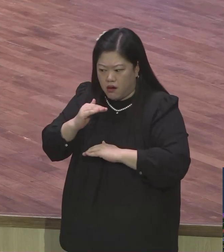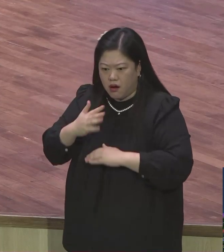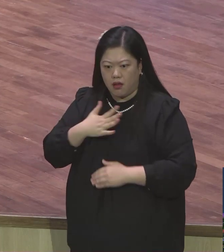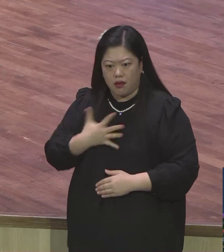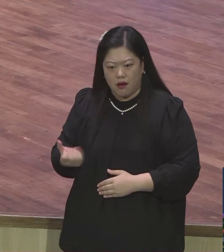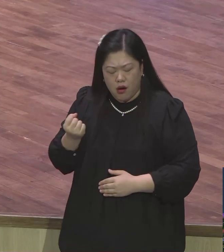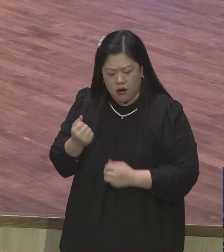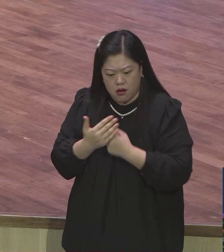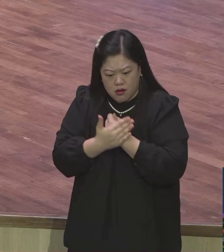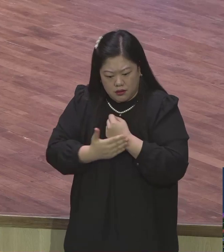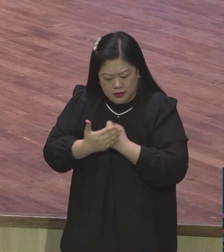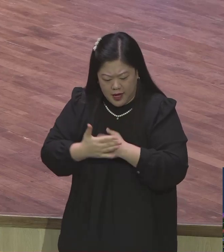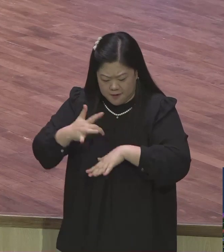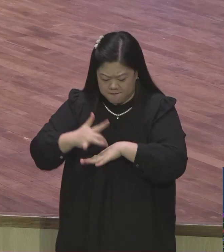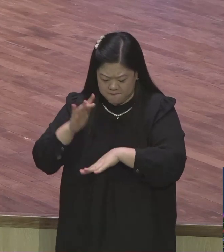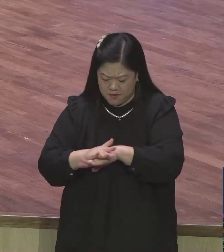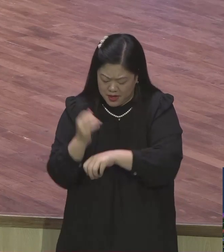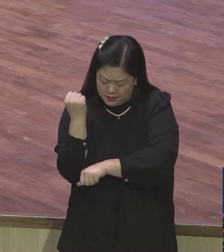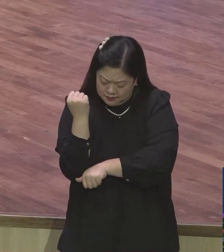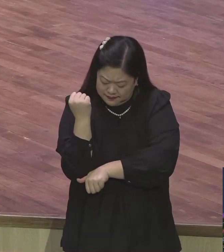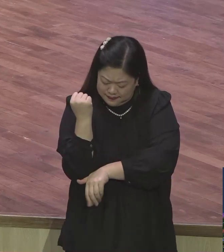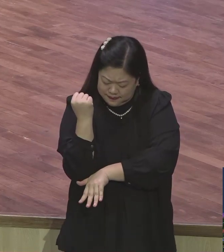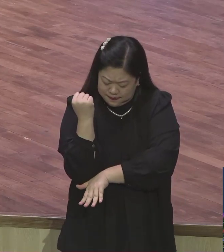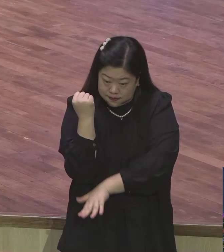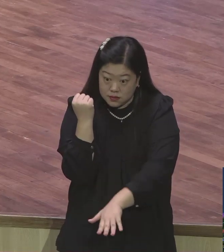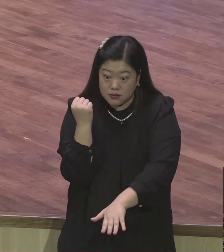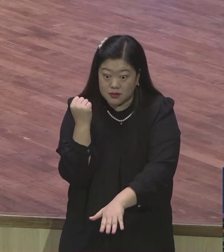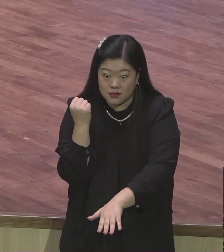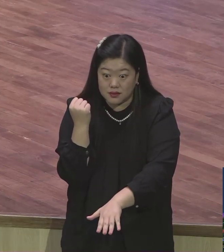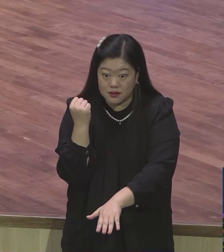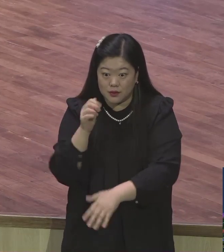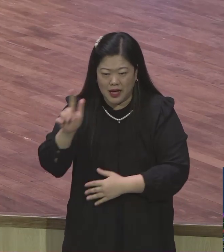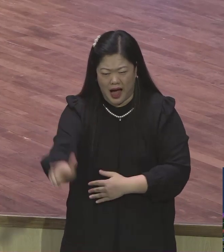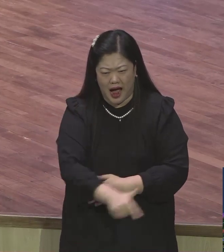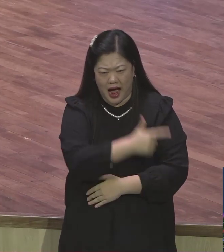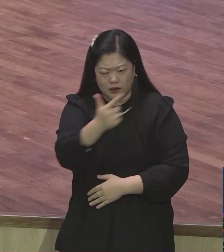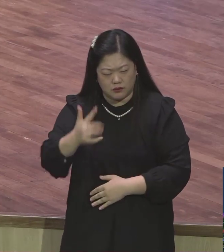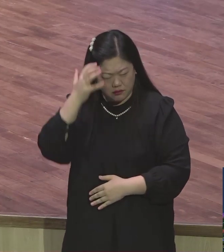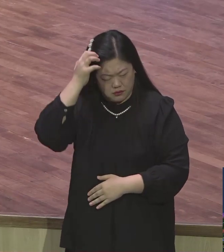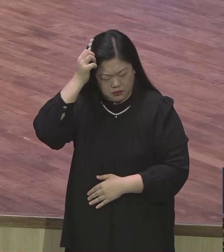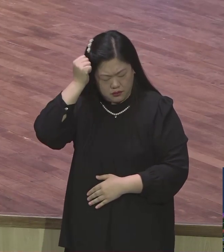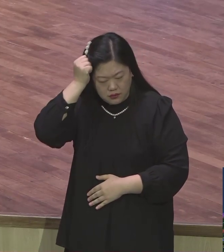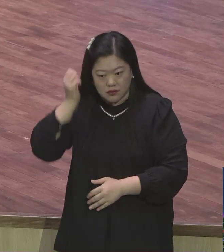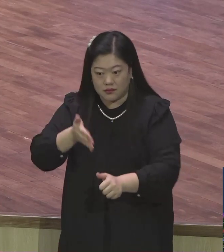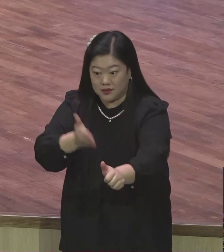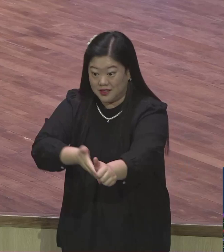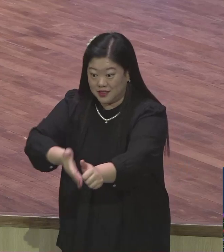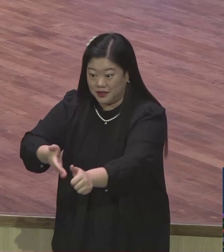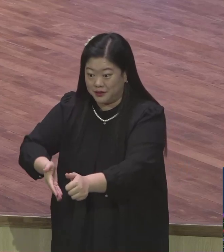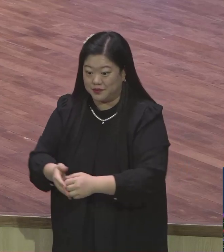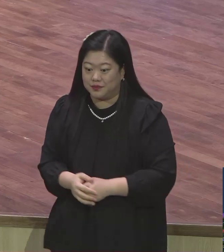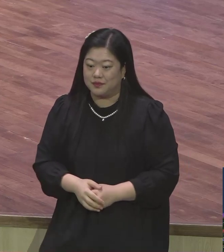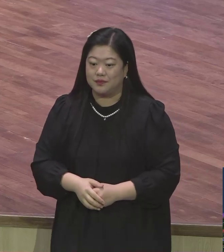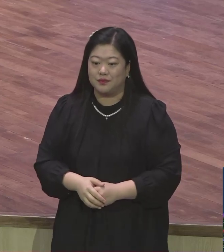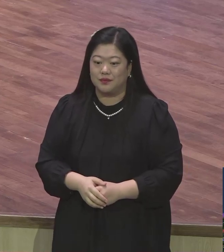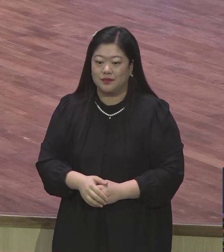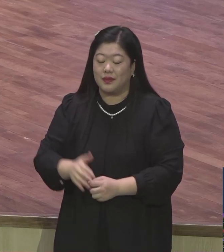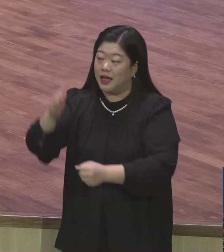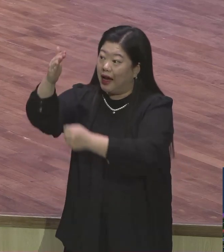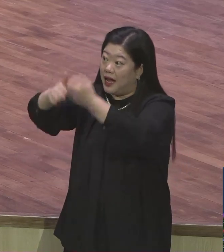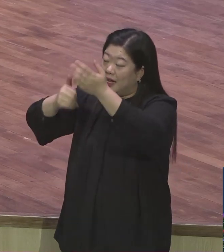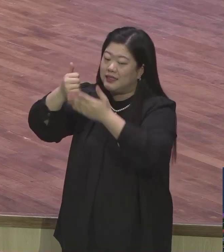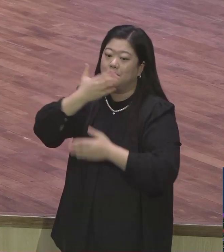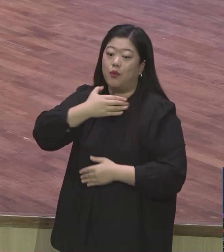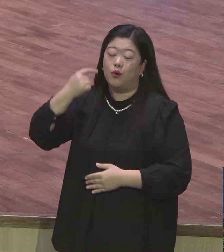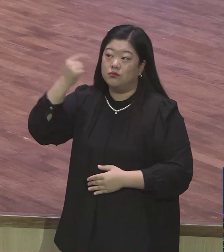체질, 하나님의 복음이 나의 복음을 오늘 하루 종일 한번 묵상해 보시기 바랍니다. 하나님이 주신 이 복음이